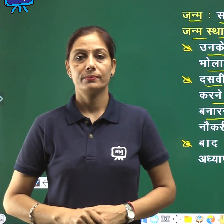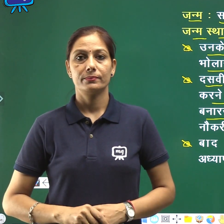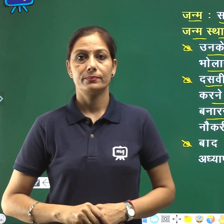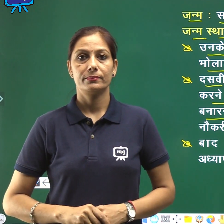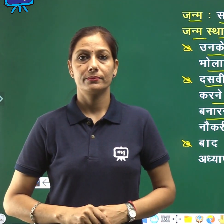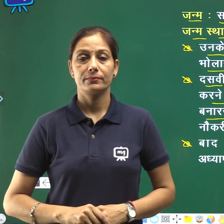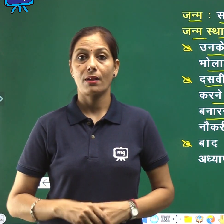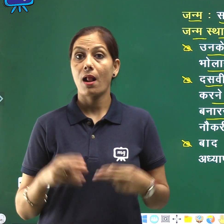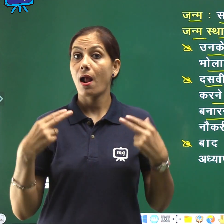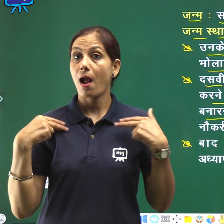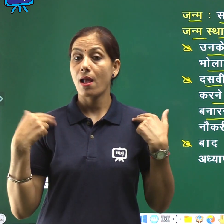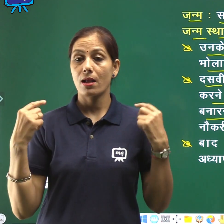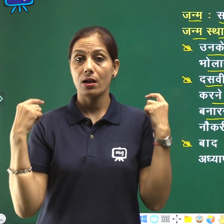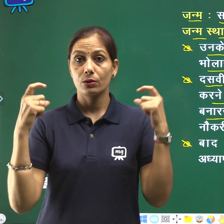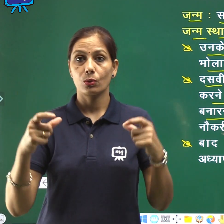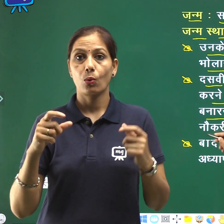अदालत में